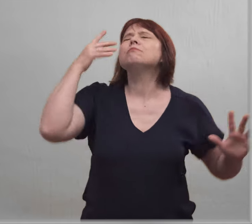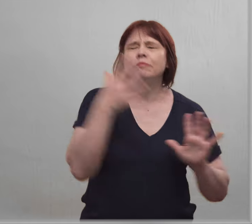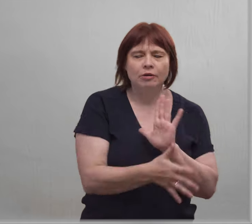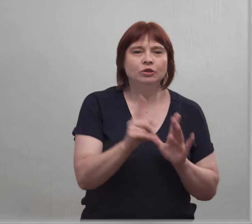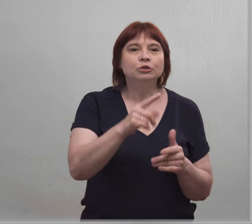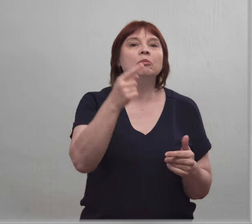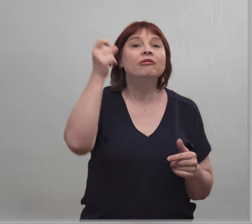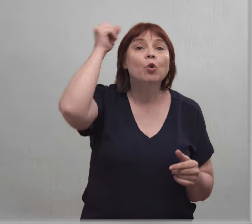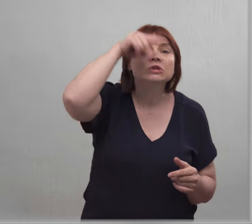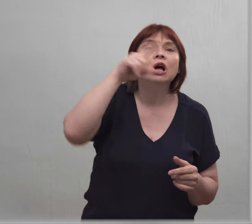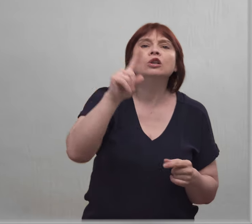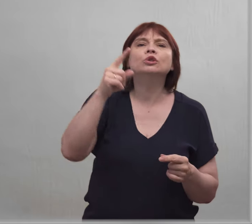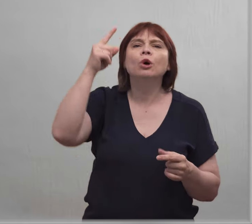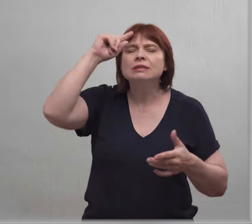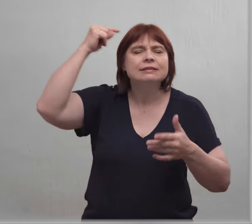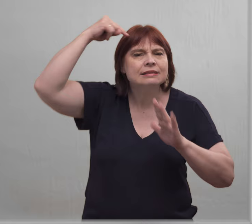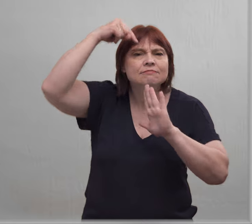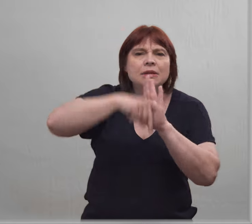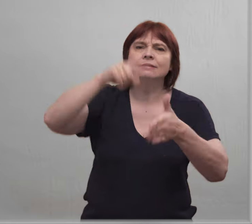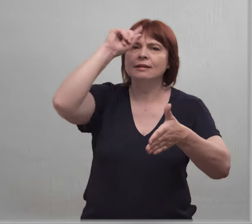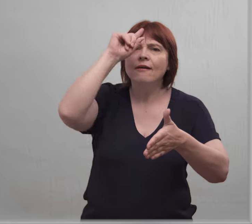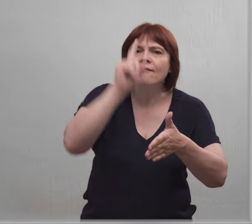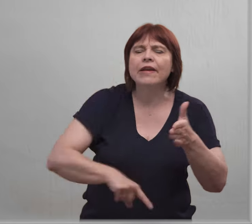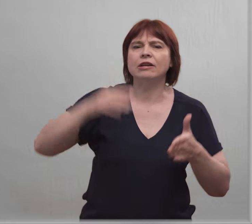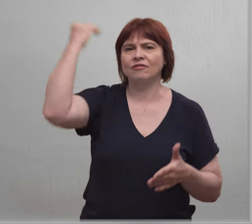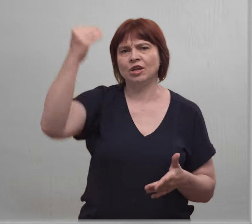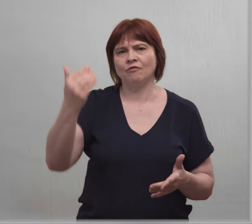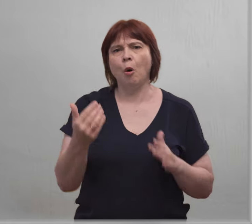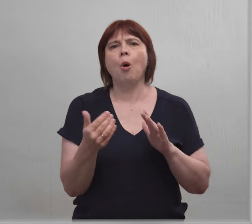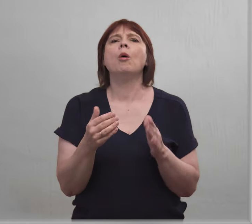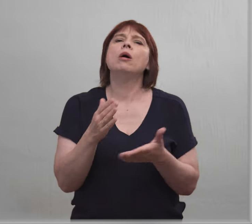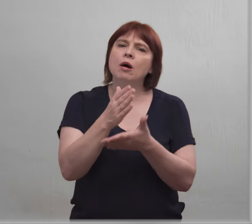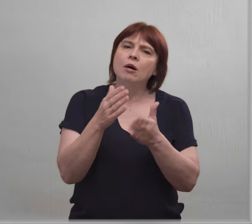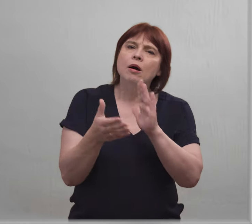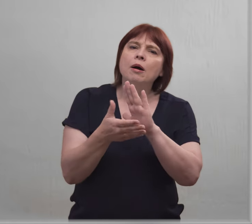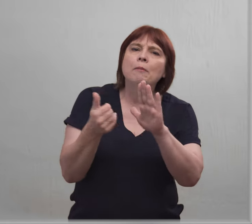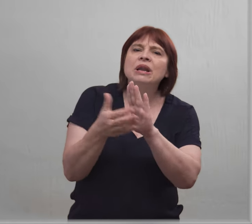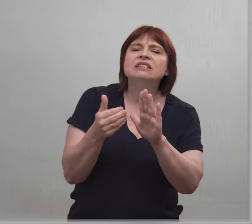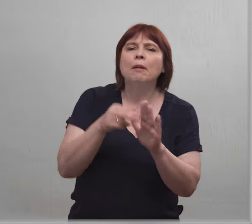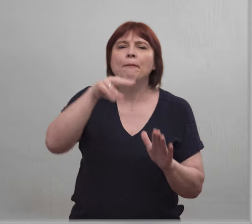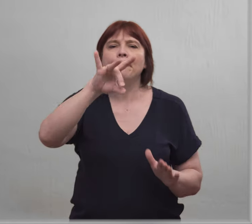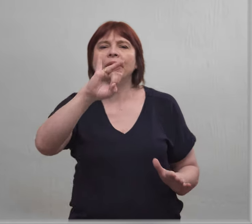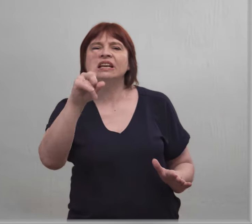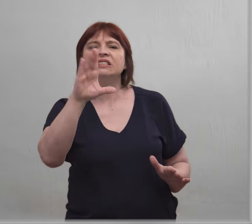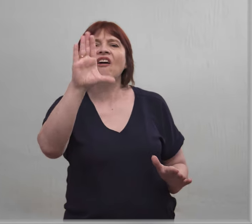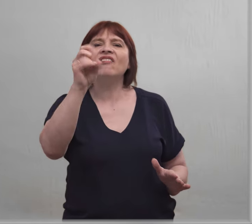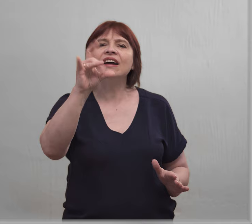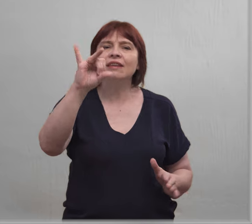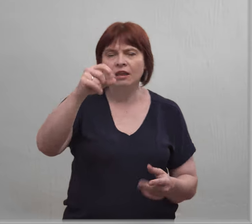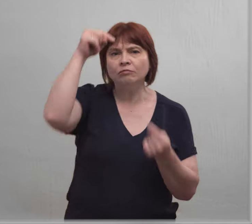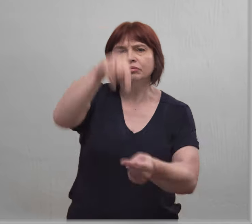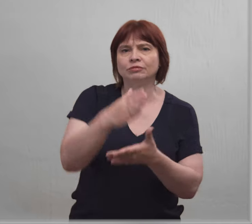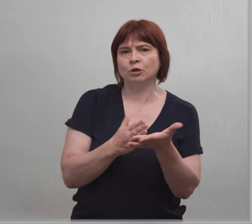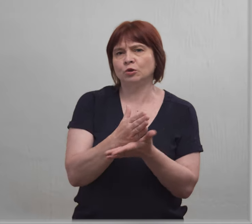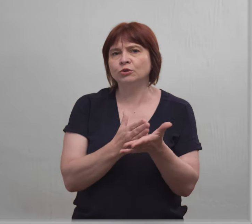надежда его призвания. Нам нужно понимать, что есть открытая воля Божья, Бог открывает свою волю, как написано